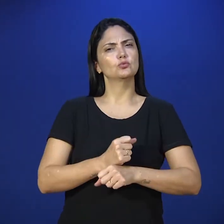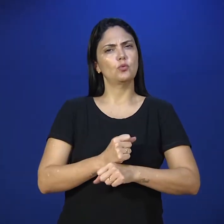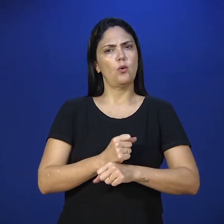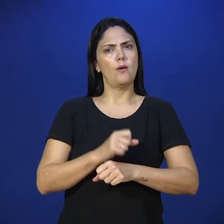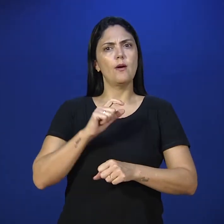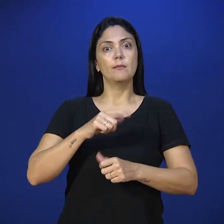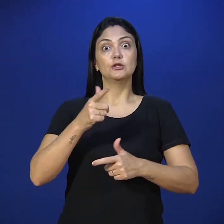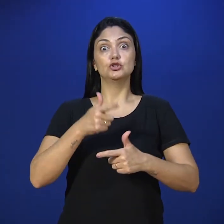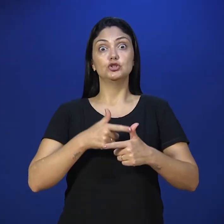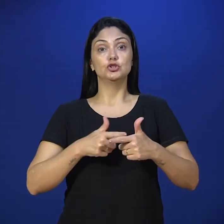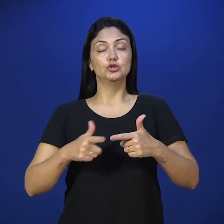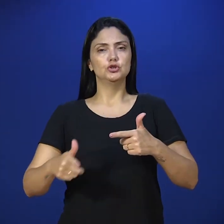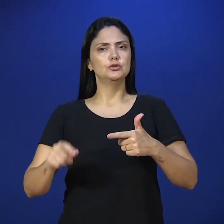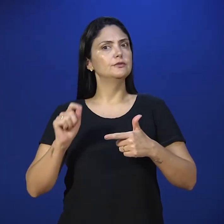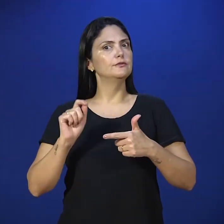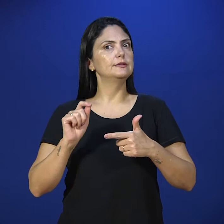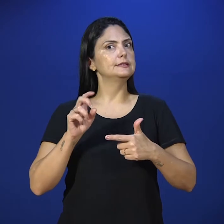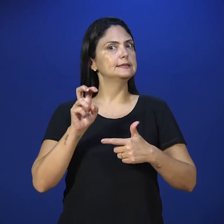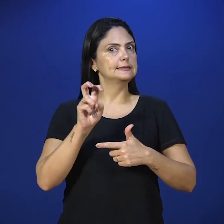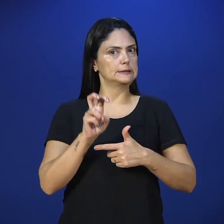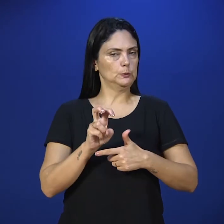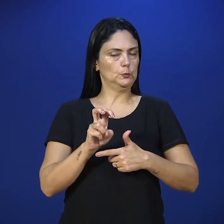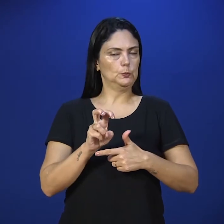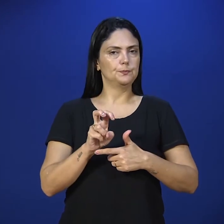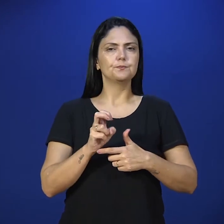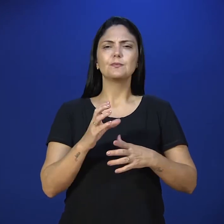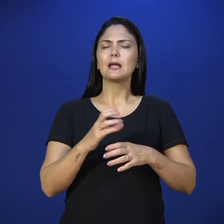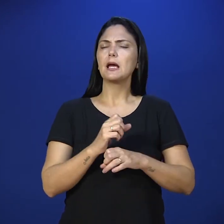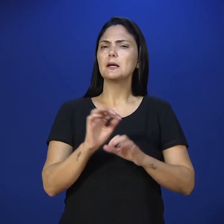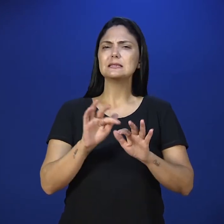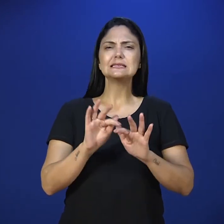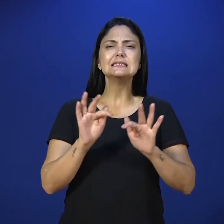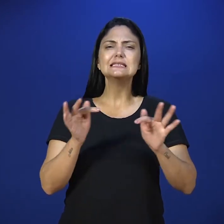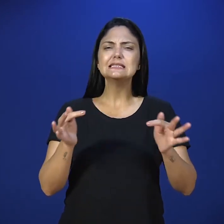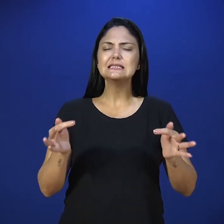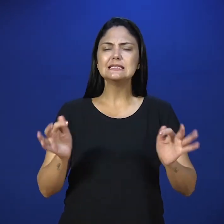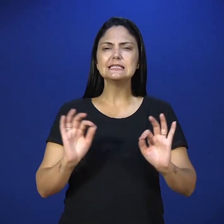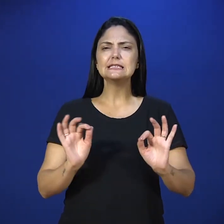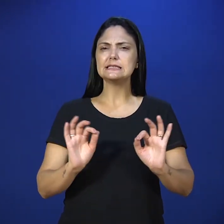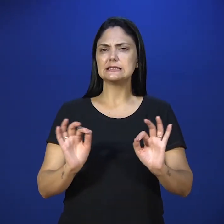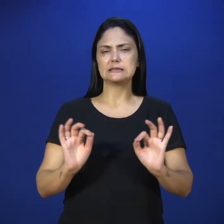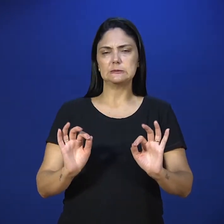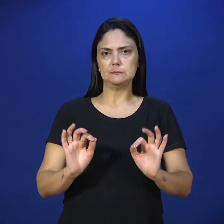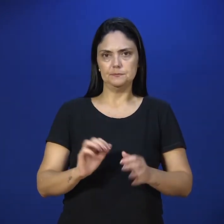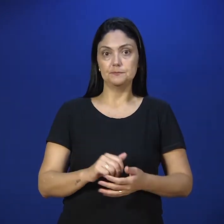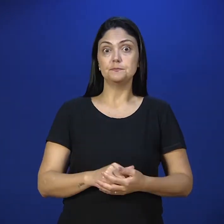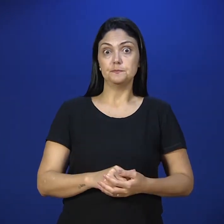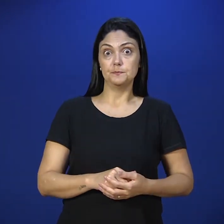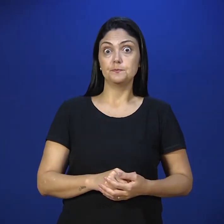notas e dividindo o resultado por 5. Cálculo simples, não sendo aplicado peso.